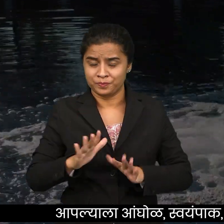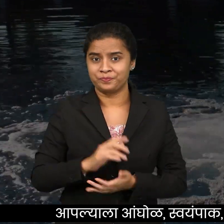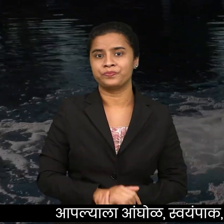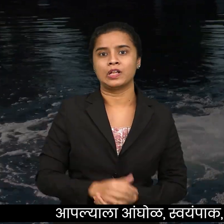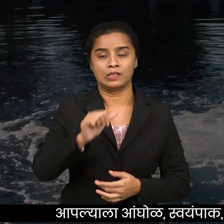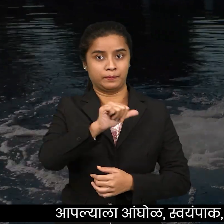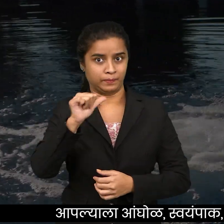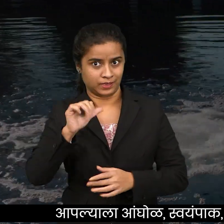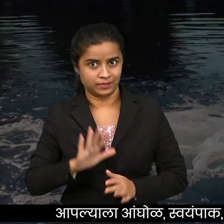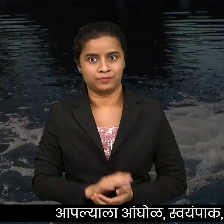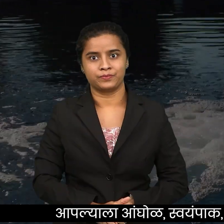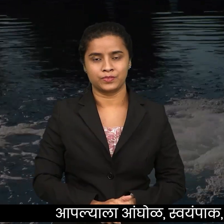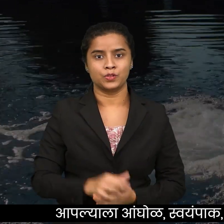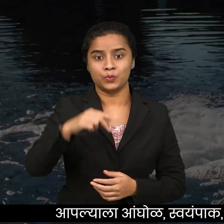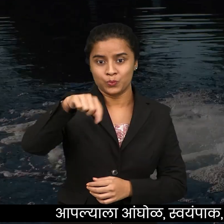इत्यादी